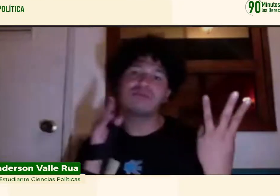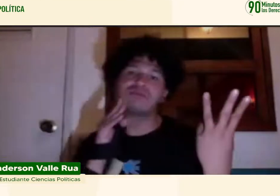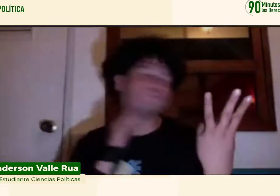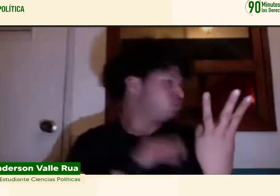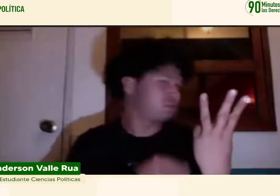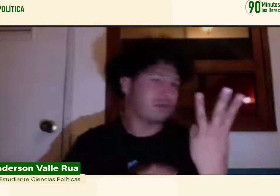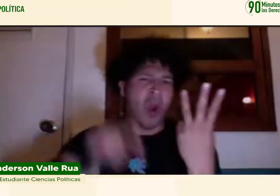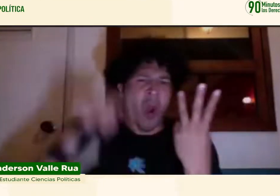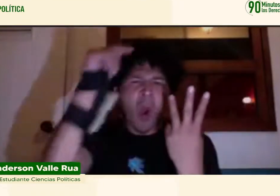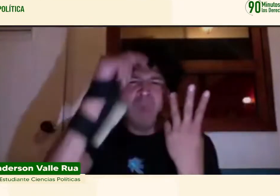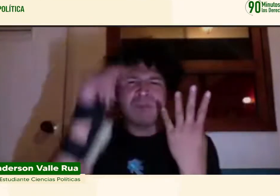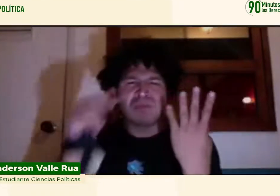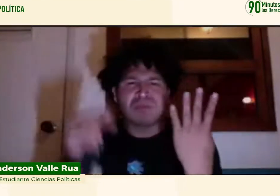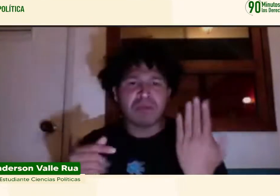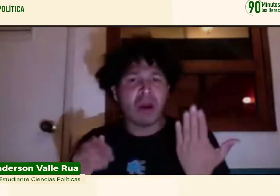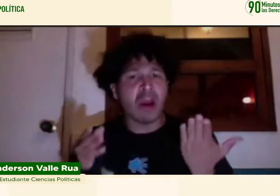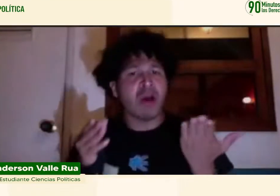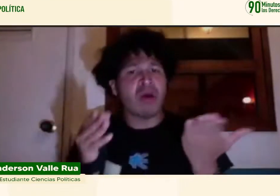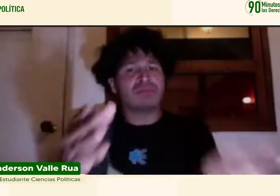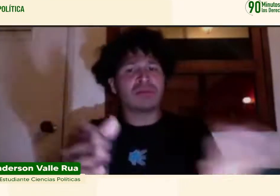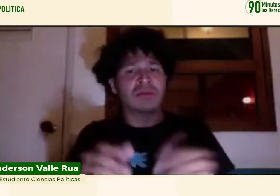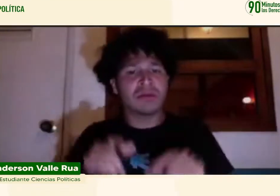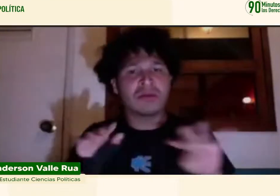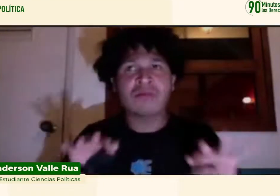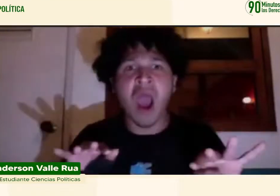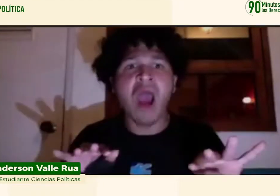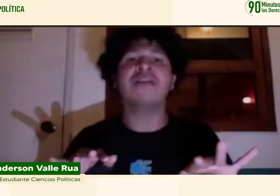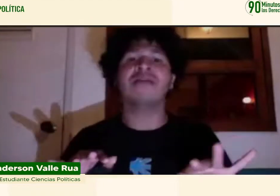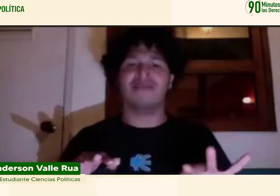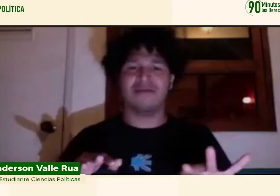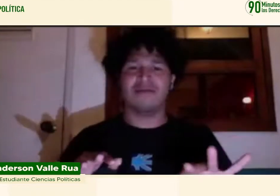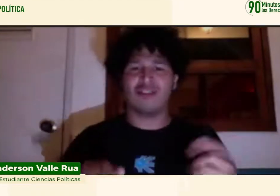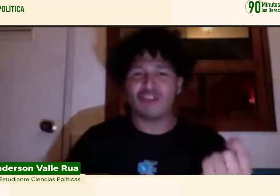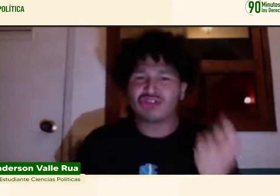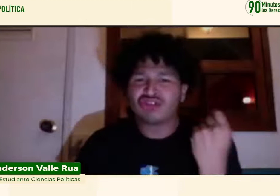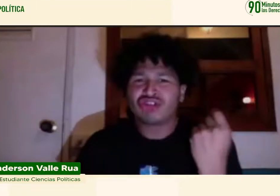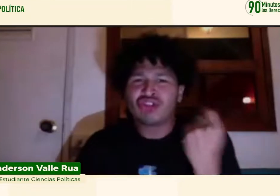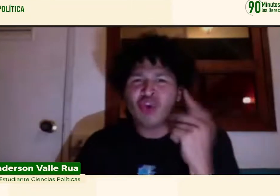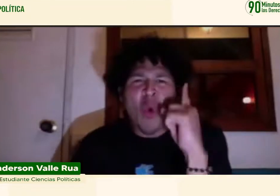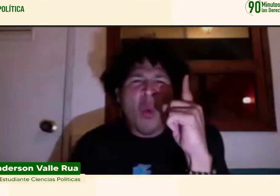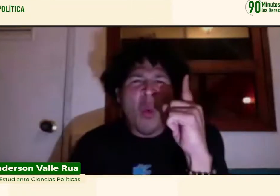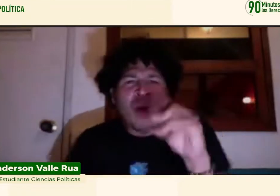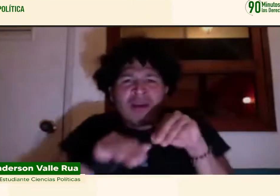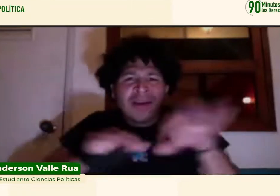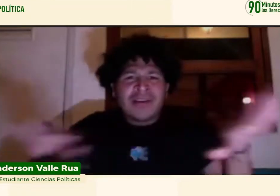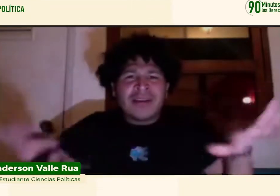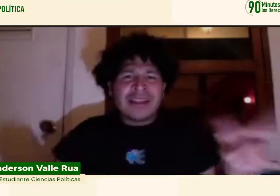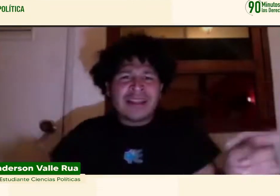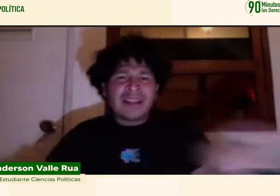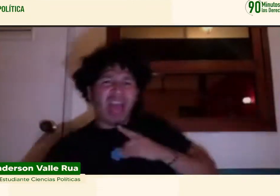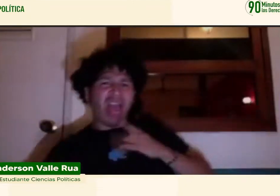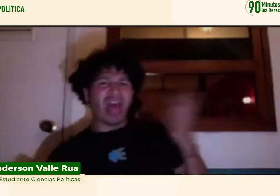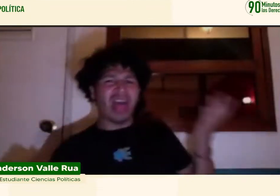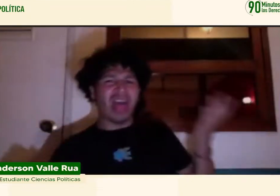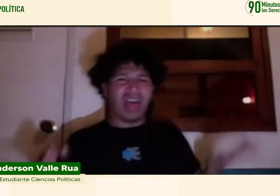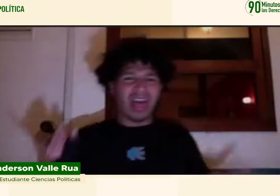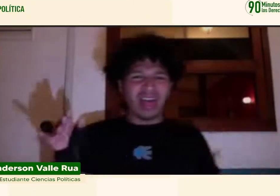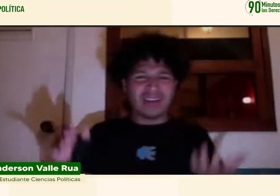público y evidentemente pues allí y con todos los candidatos presidenciales que dan pues no generaría una influencia a